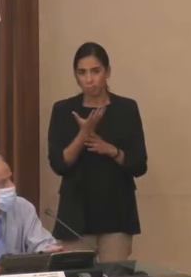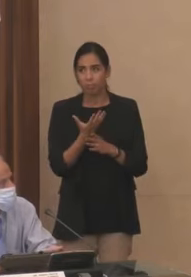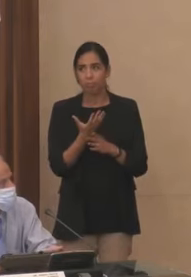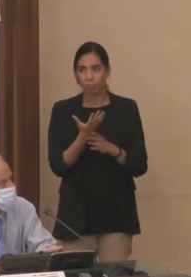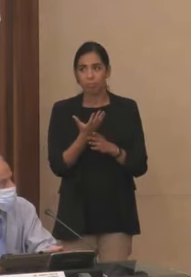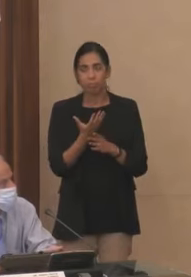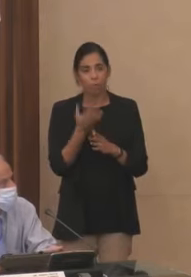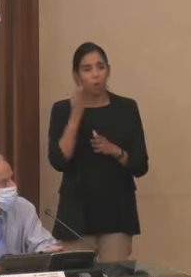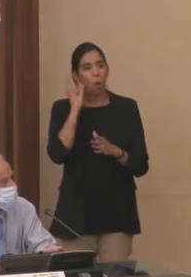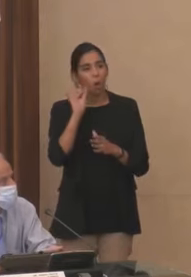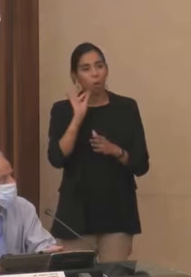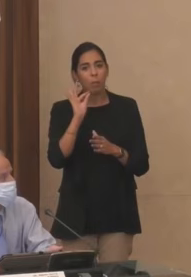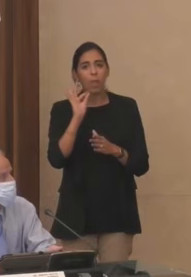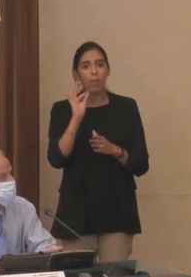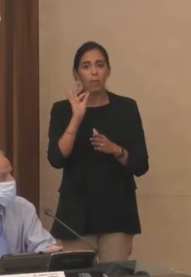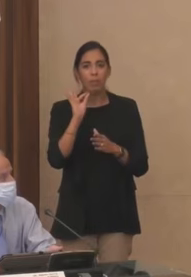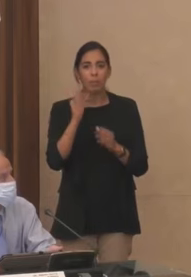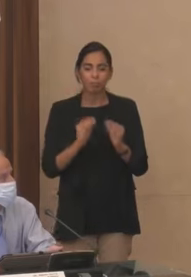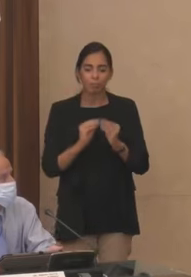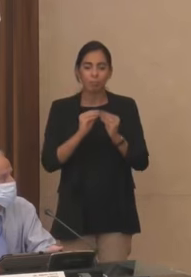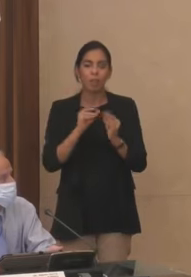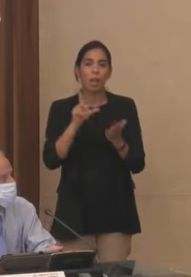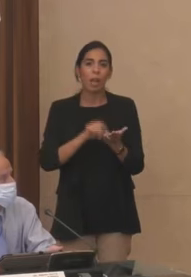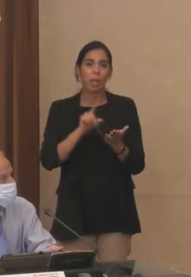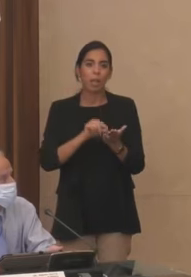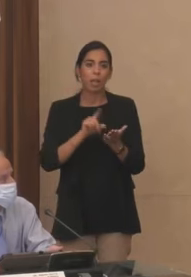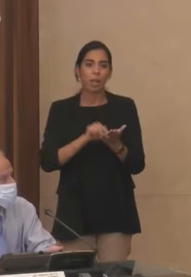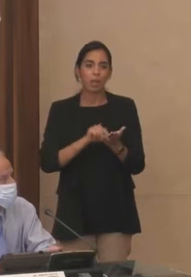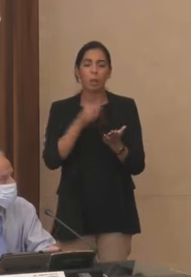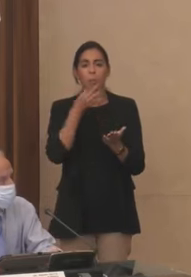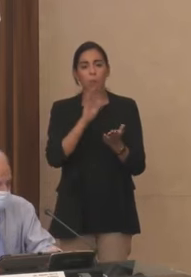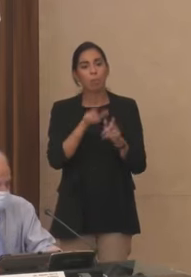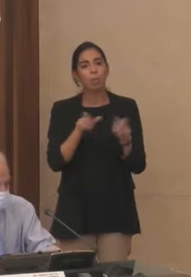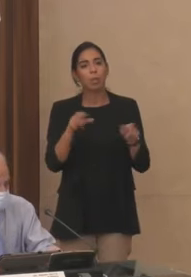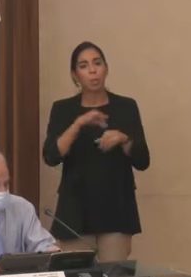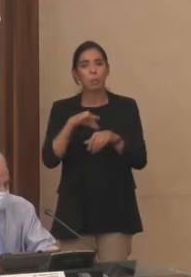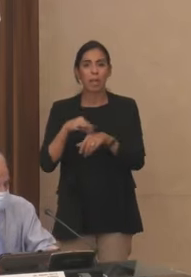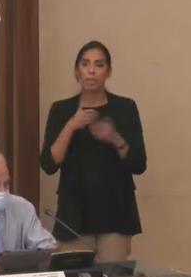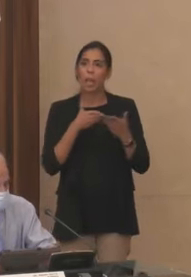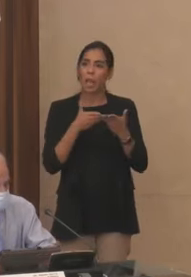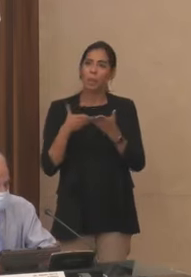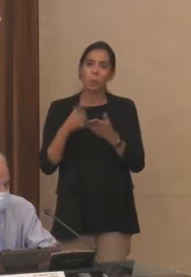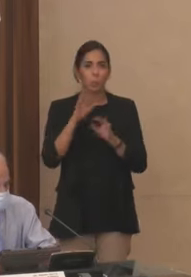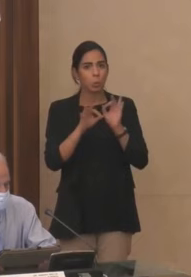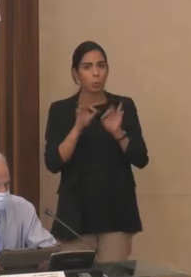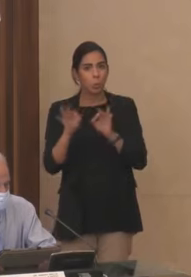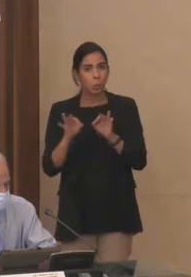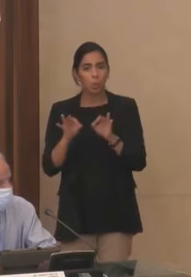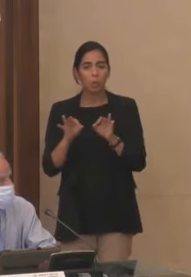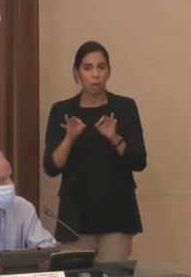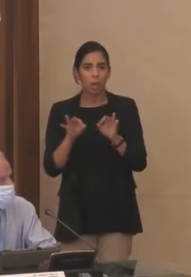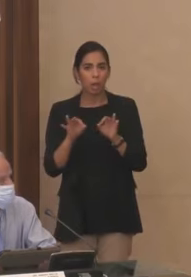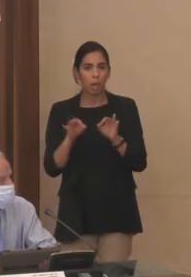poter realizzare un'applicazione che aiutasse i pazienti a essere curati e i medici a curare il